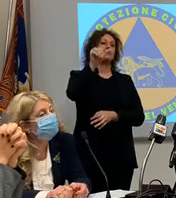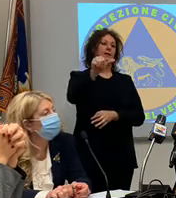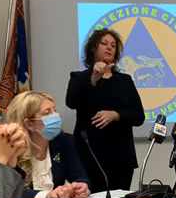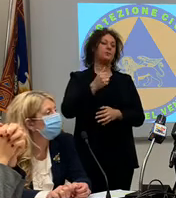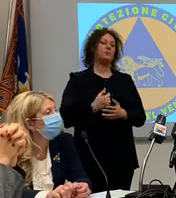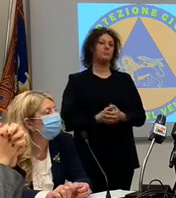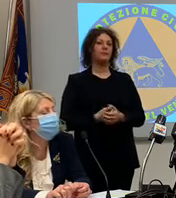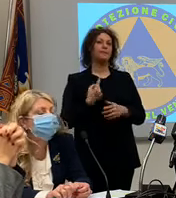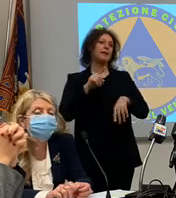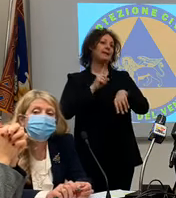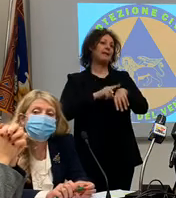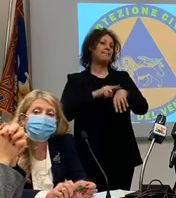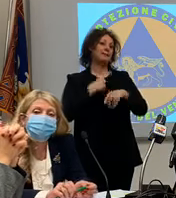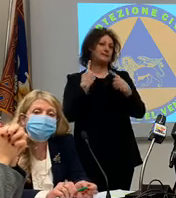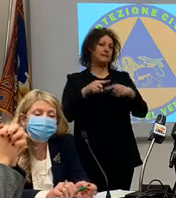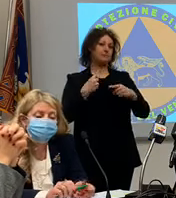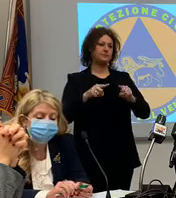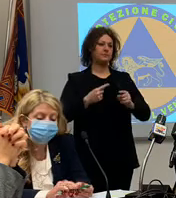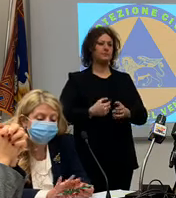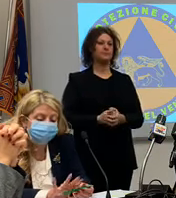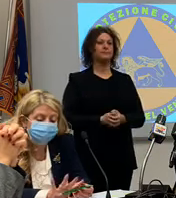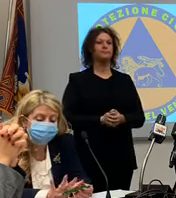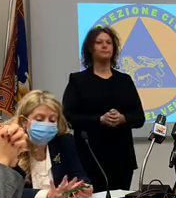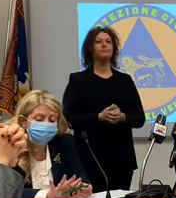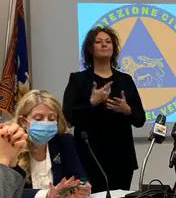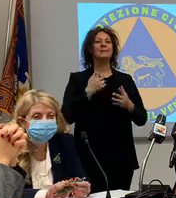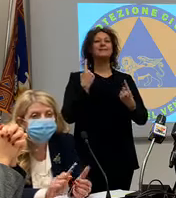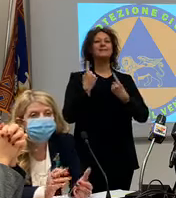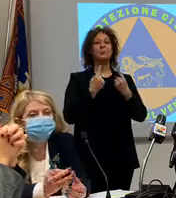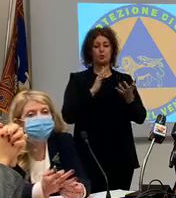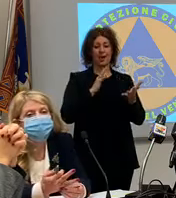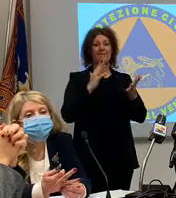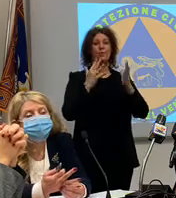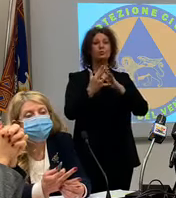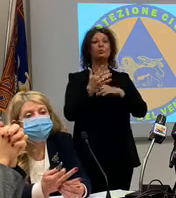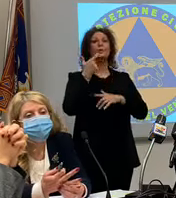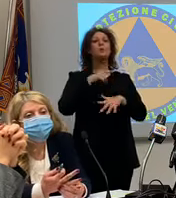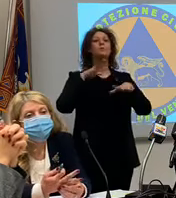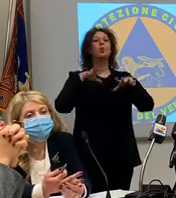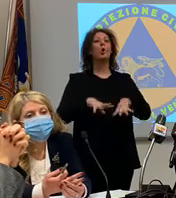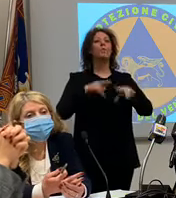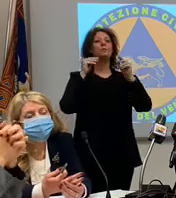tempi Questa è tutta una situazione in evoluzione che è iniziata ieri